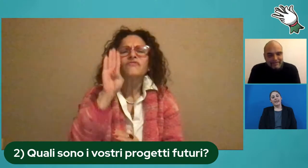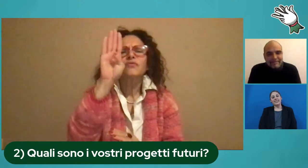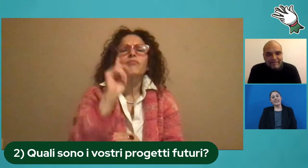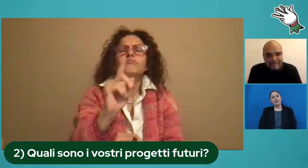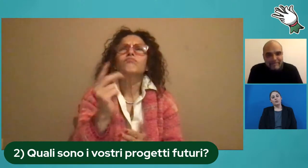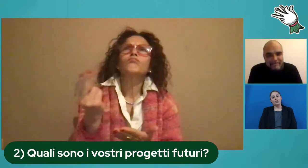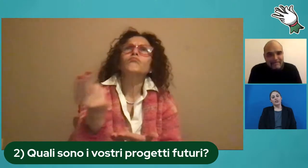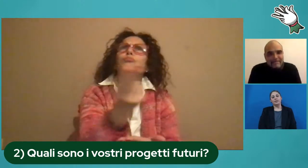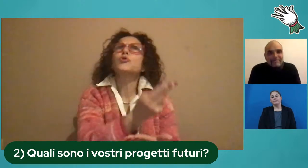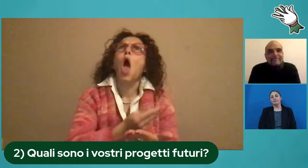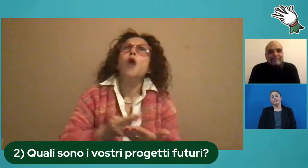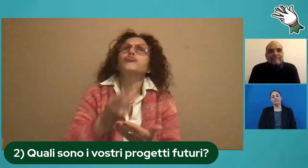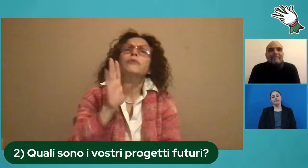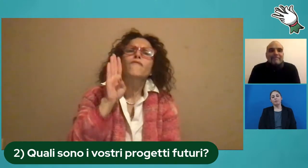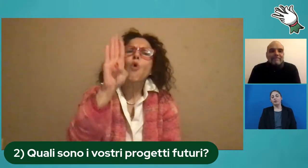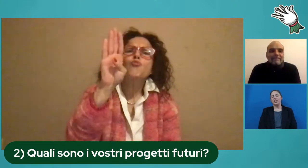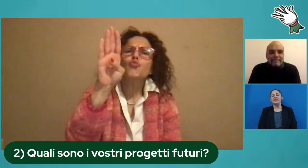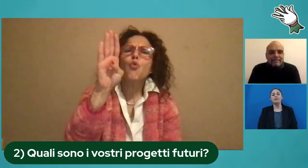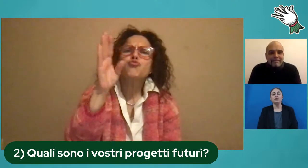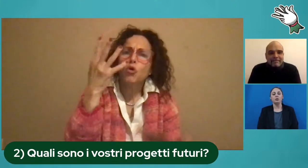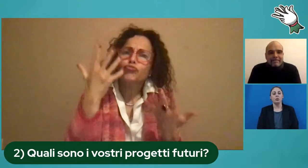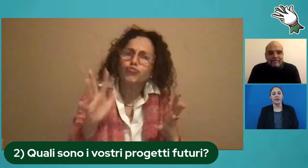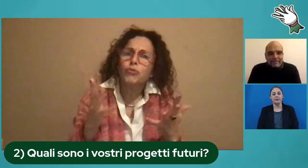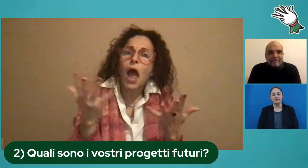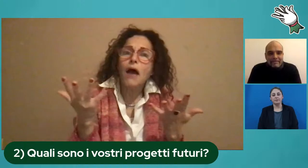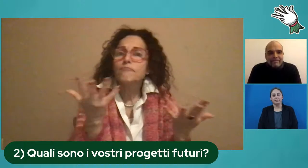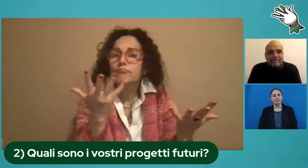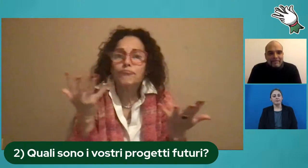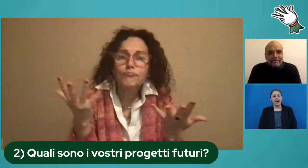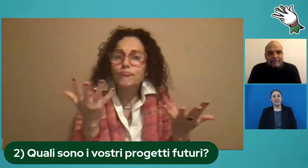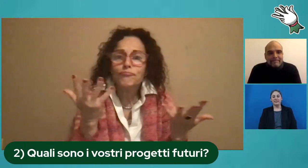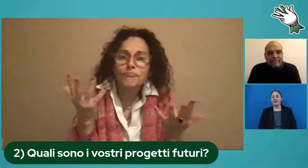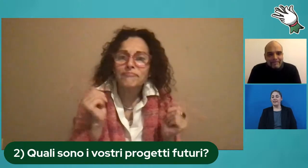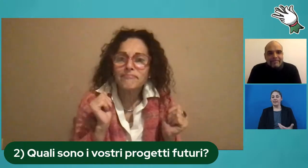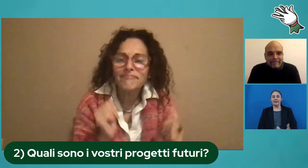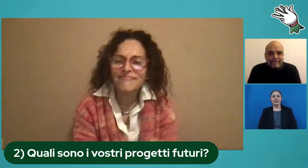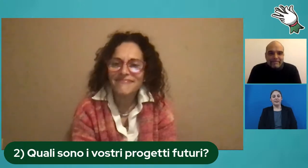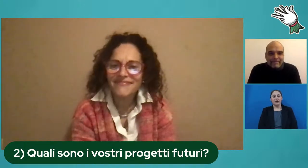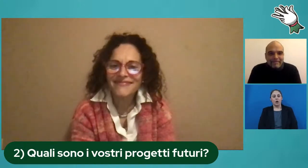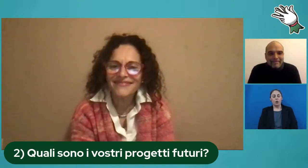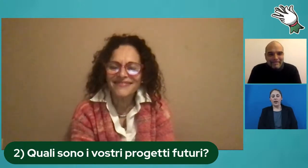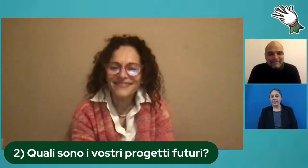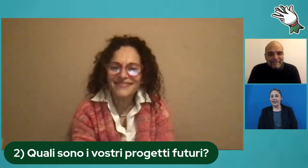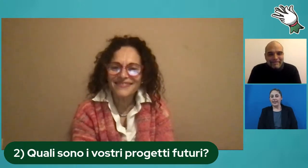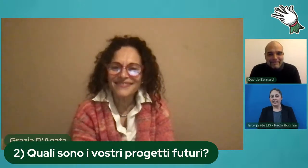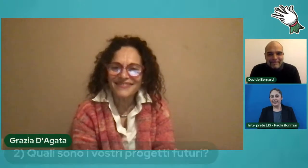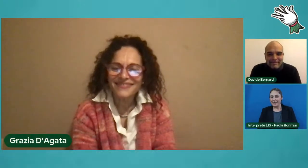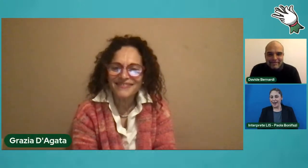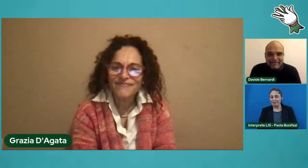Casa delle Luci, progetti futuri. Avete qualche altra idea?